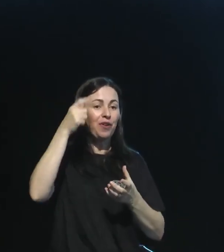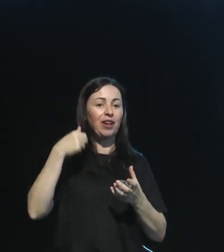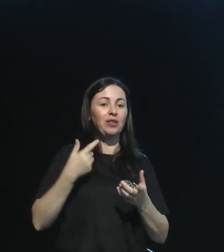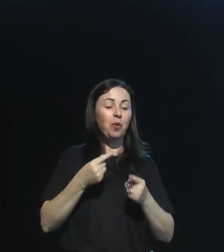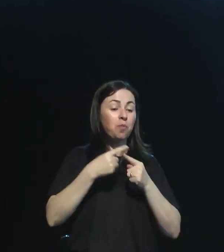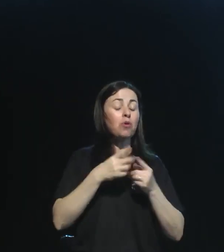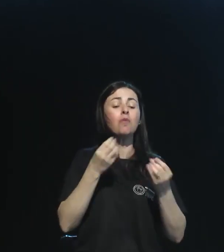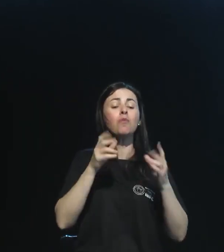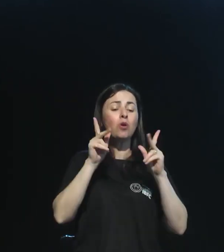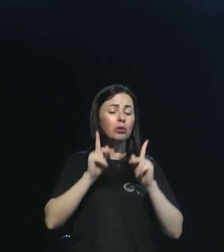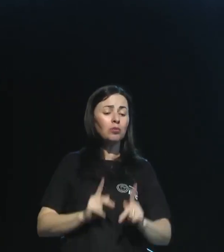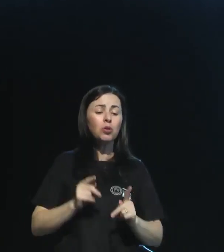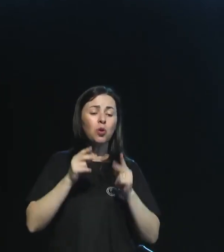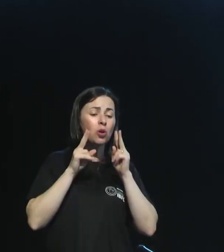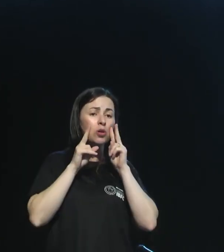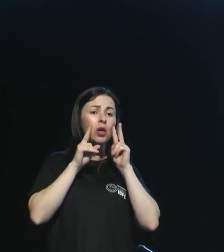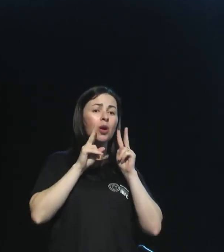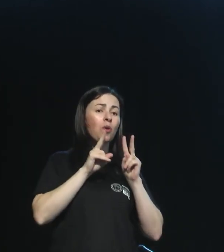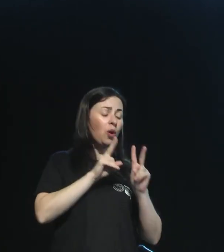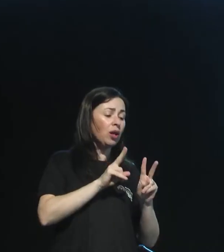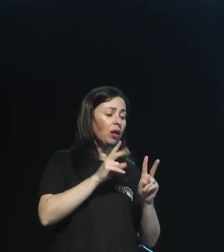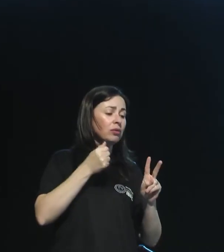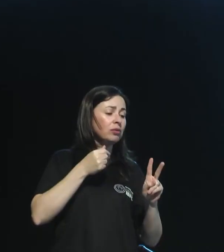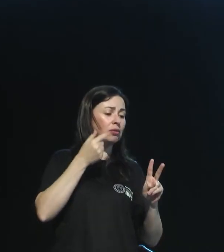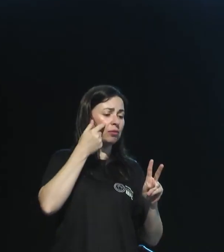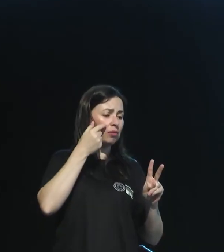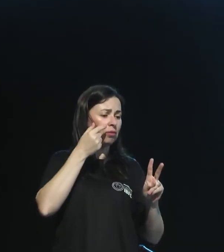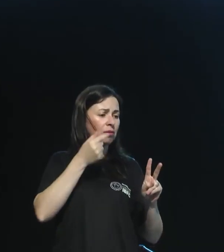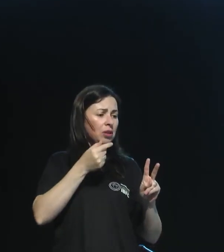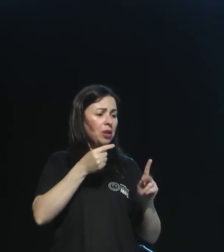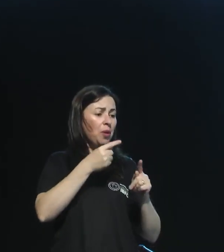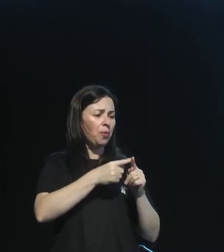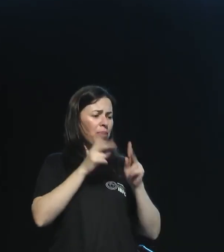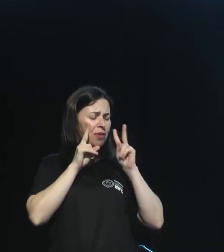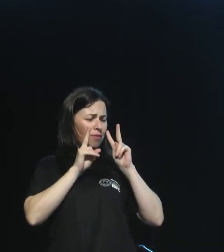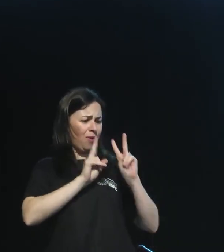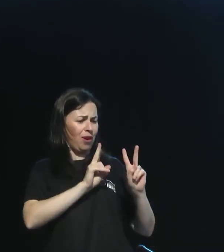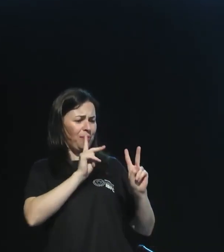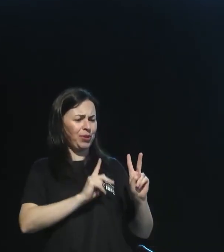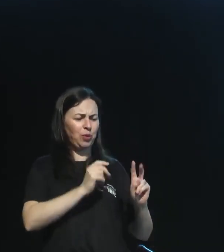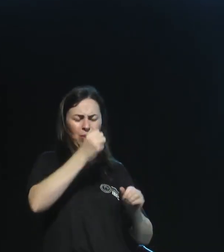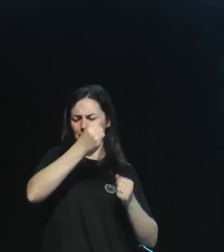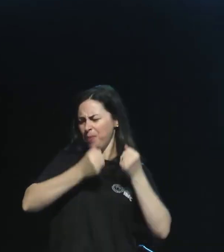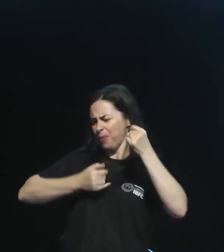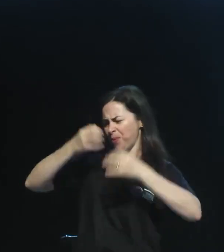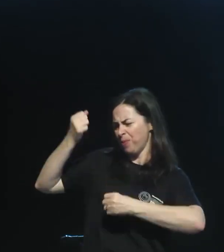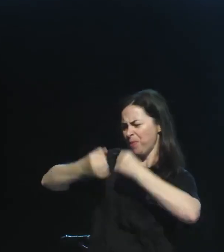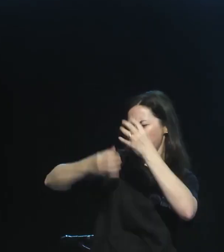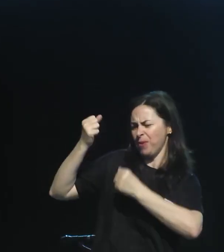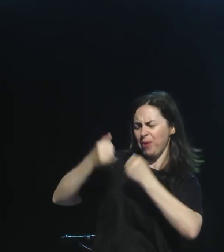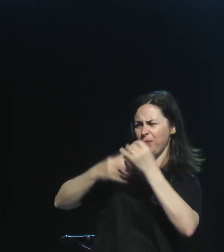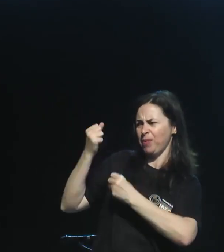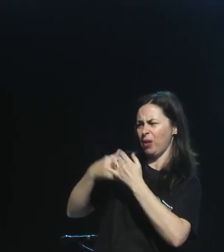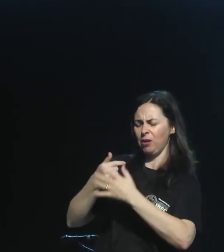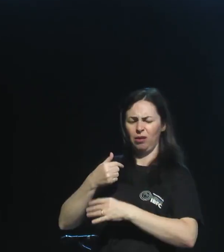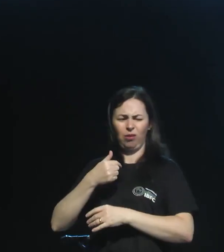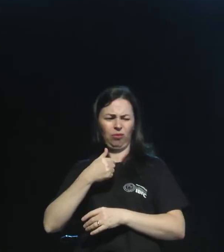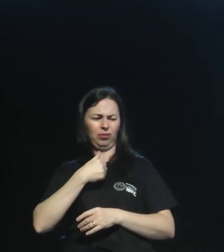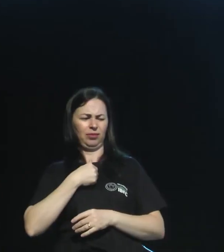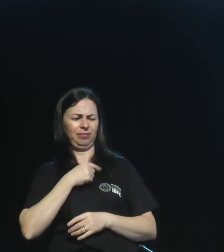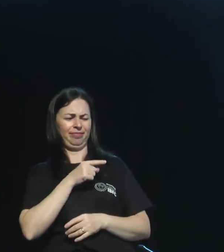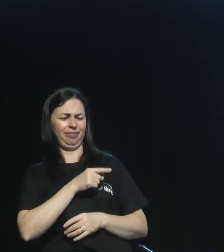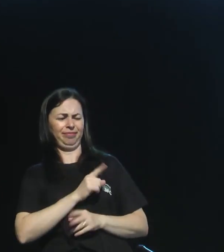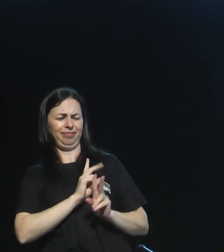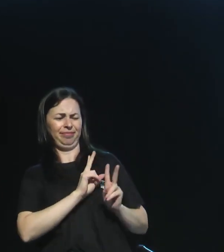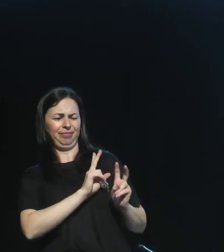eu olhando para a cara do deslavado, estou sabendo que está mentindo. E eu digo, meu filho, minha filha, eu não estou